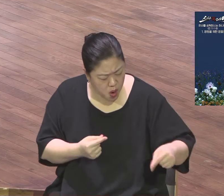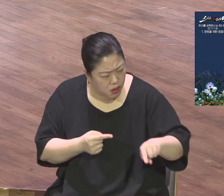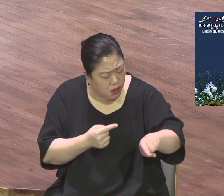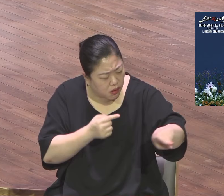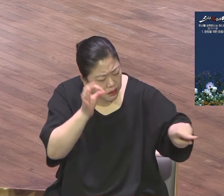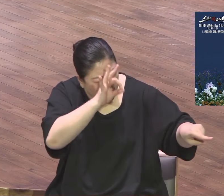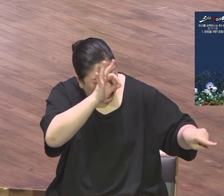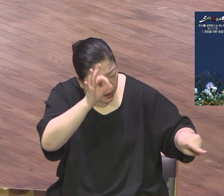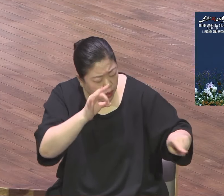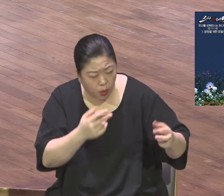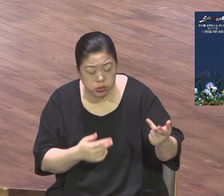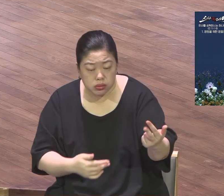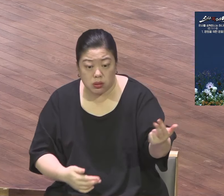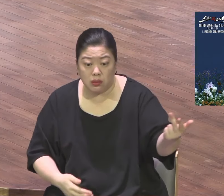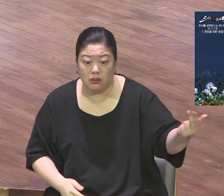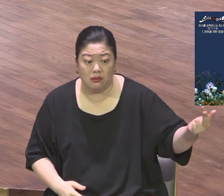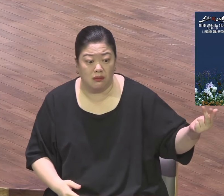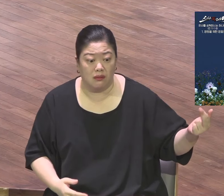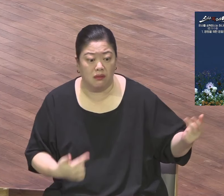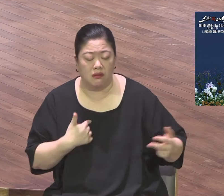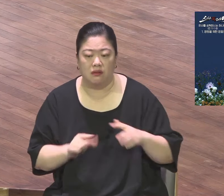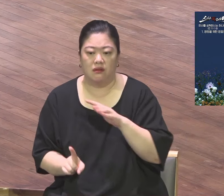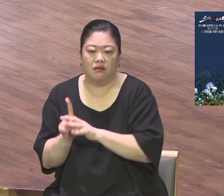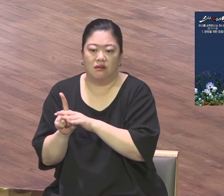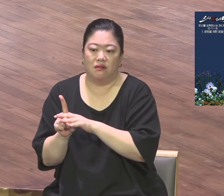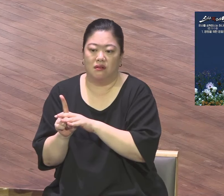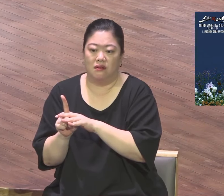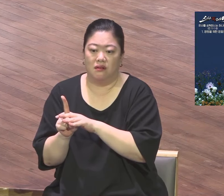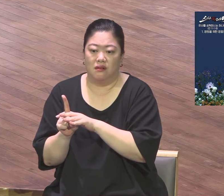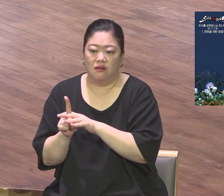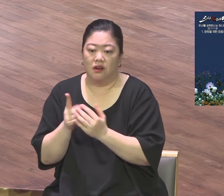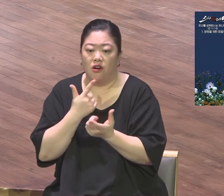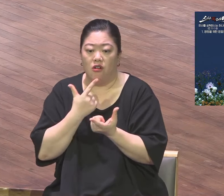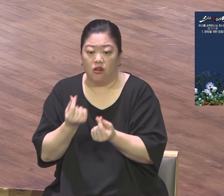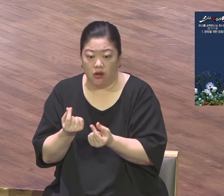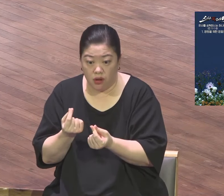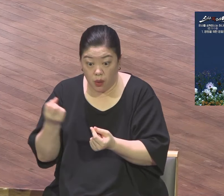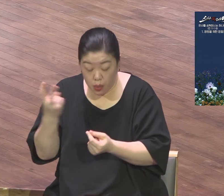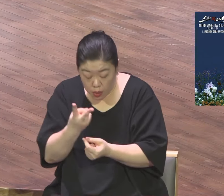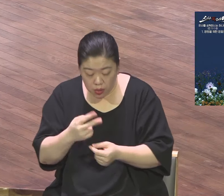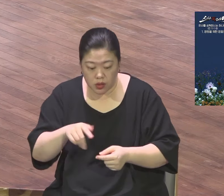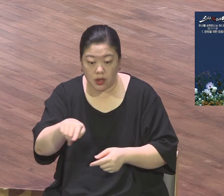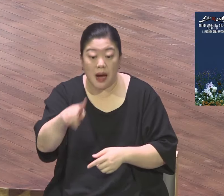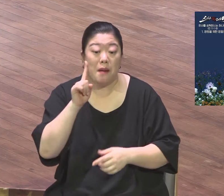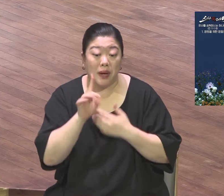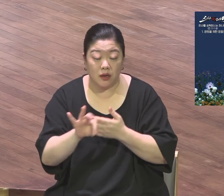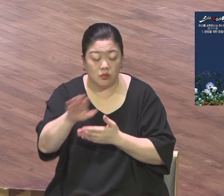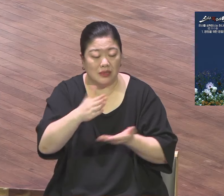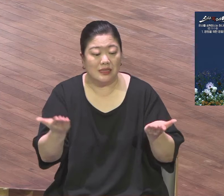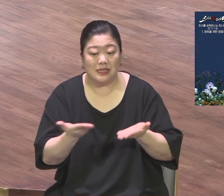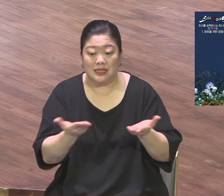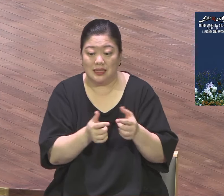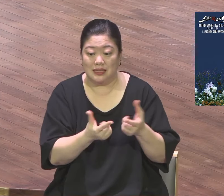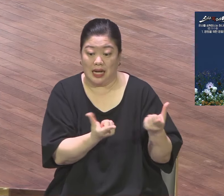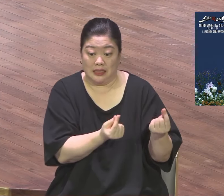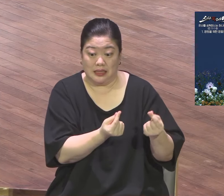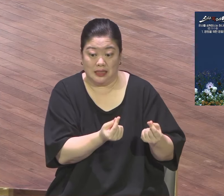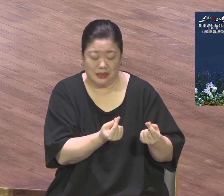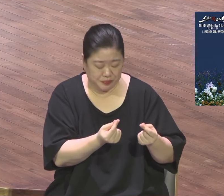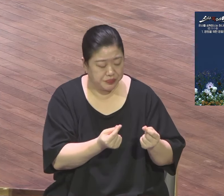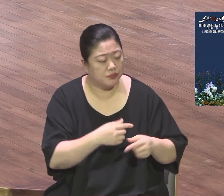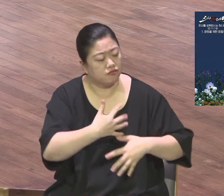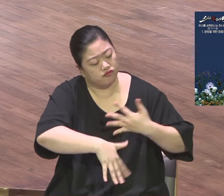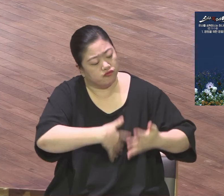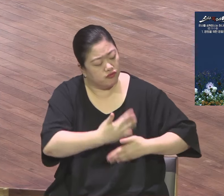그 오늘 가을 권력전도팀 중에 이 교회 와서 예수가 그리스도 처음 들었다. 예수가 그리스도 이 원색적 복음, 이 유일성의 복음.